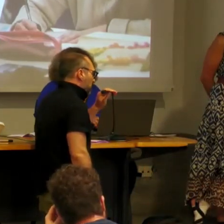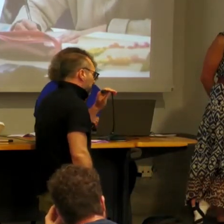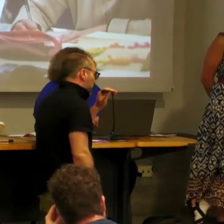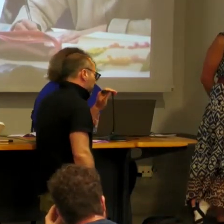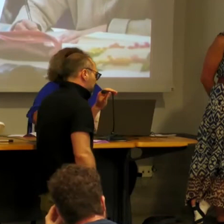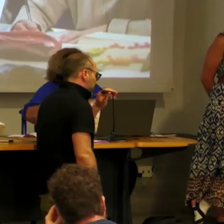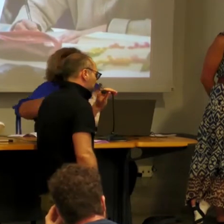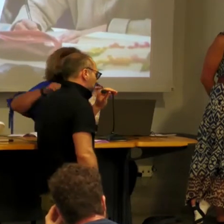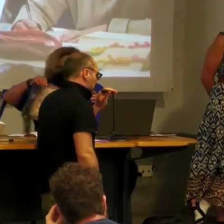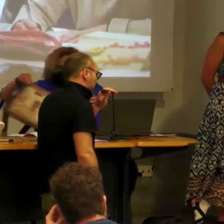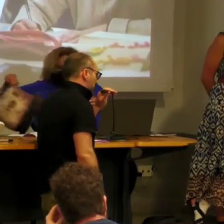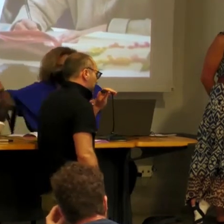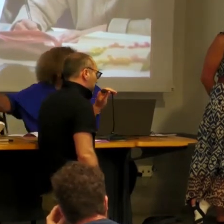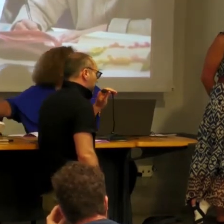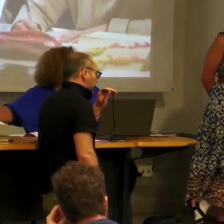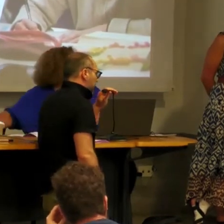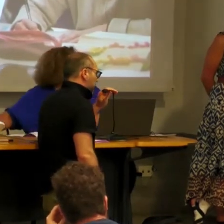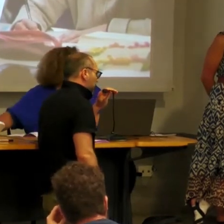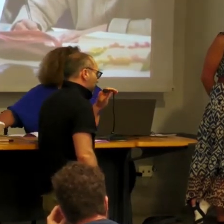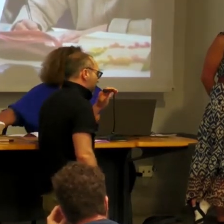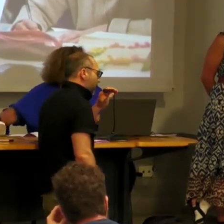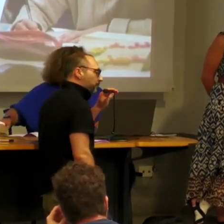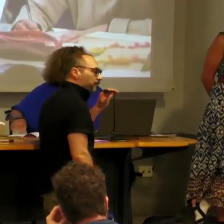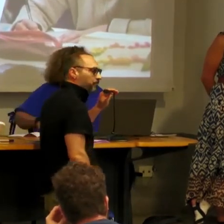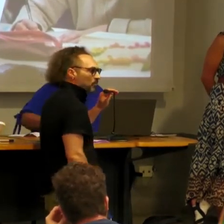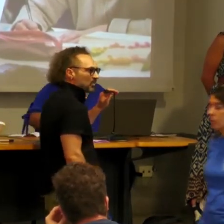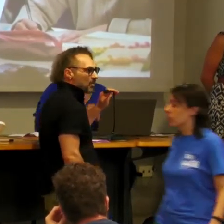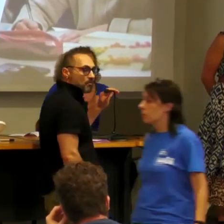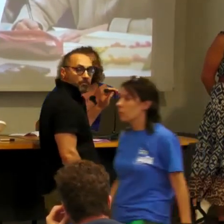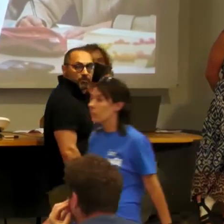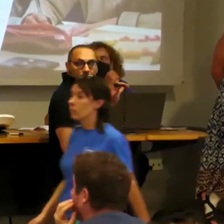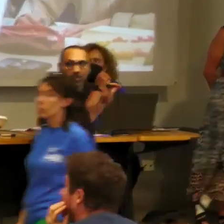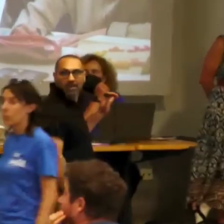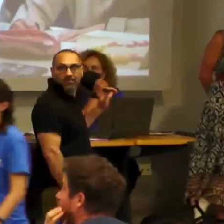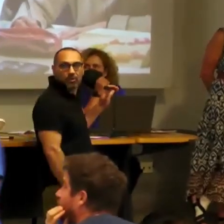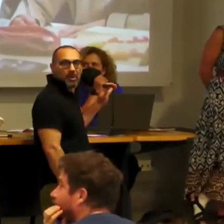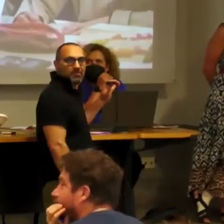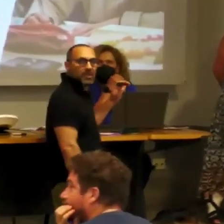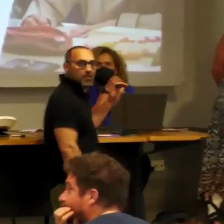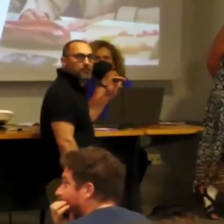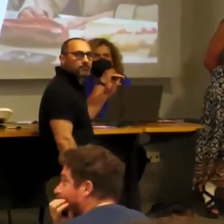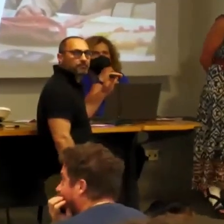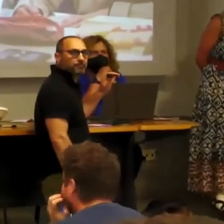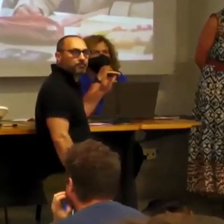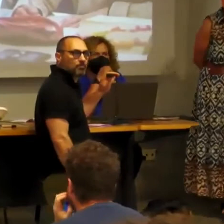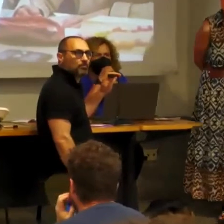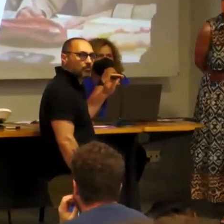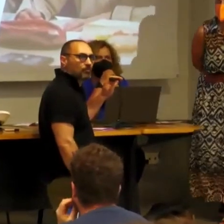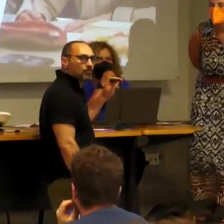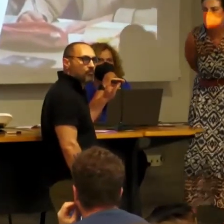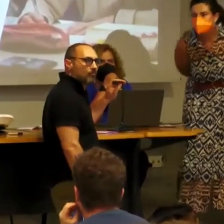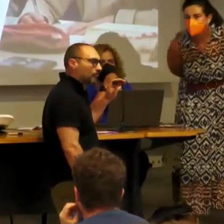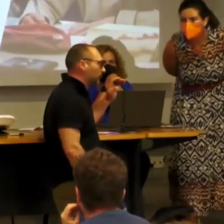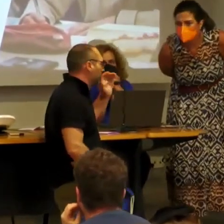Stessa domanda sul test di iscrizione. Altre domande?